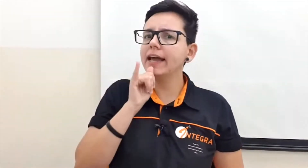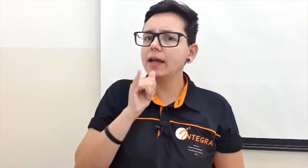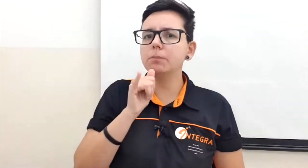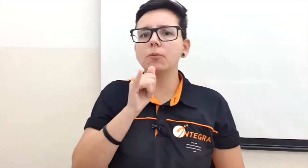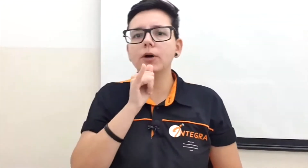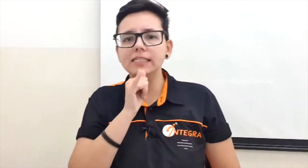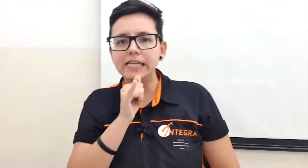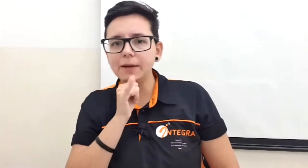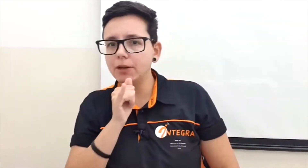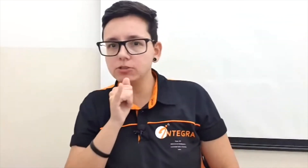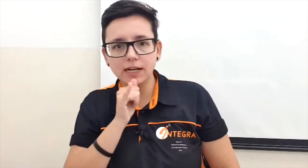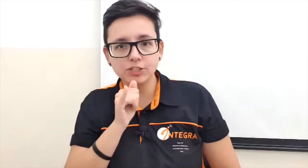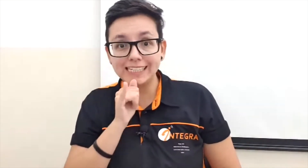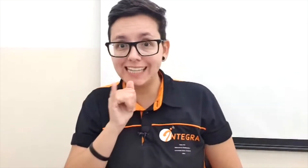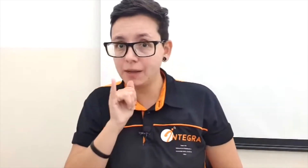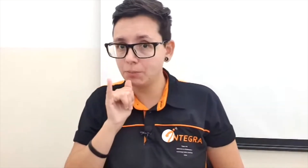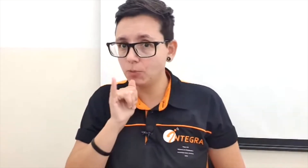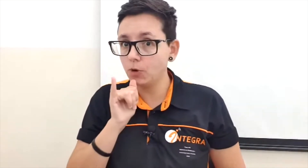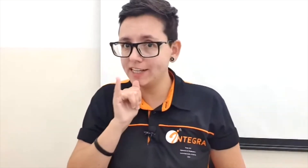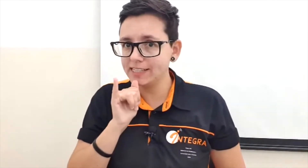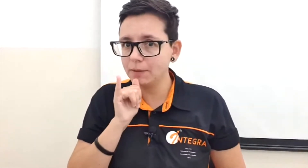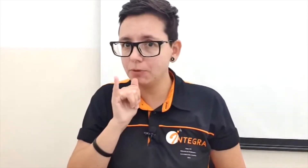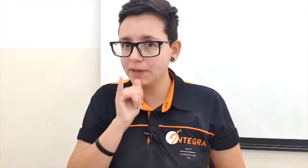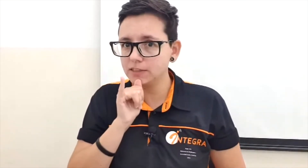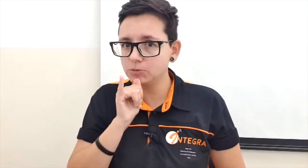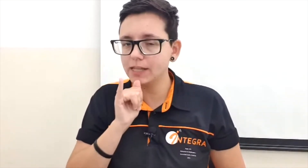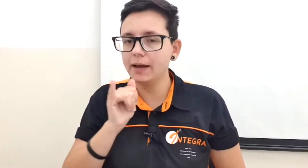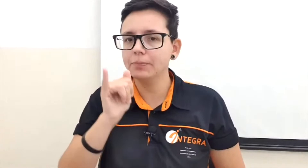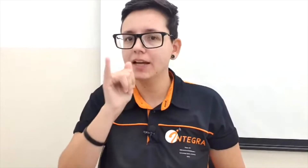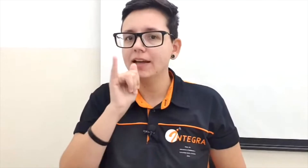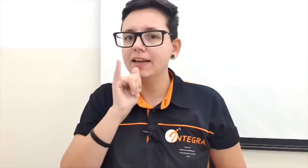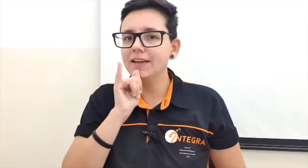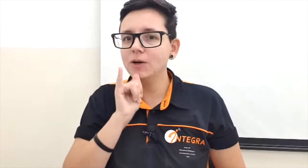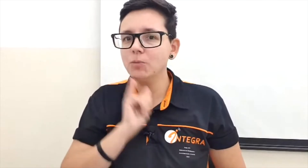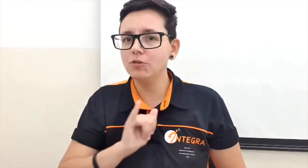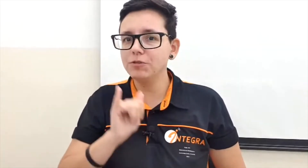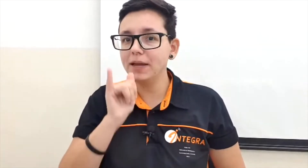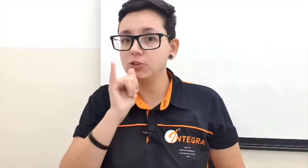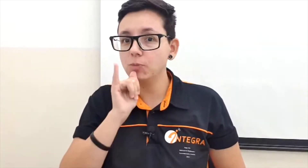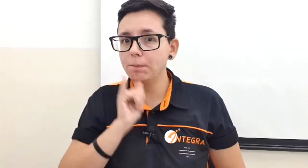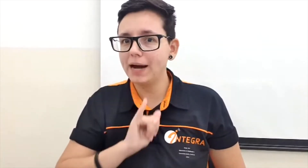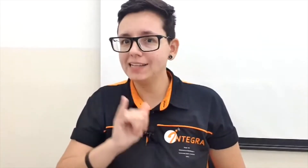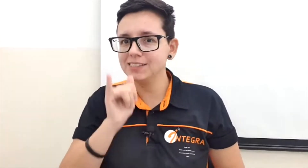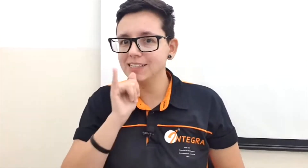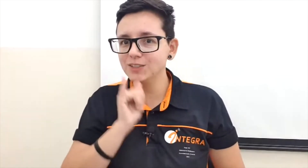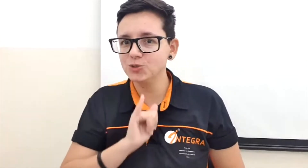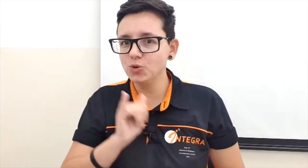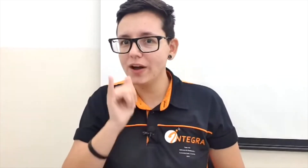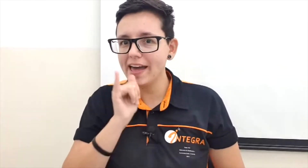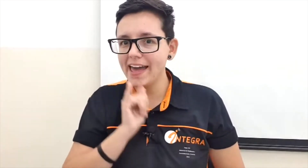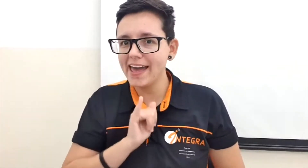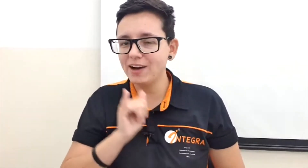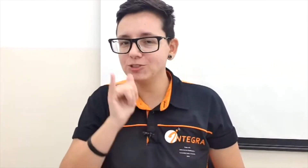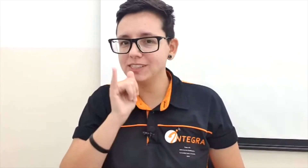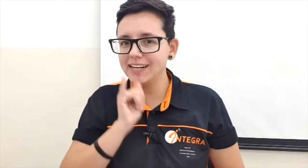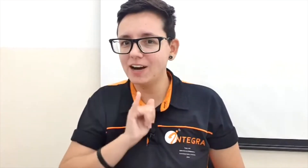Ah, por exemplo, é o sinal de exemplo, por exemplo mesmo, tá? e o movimento passando é o sinal